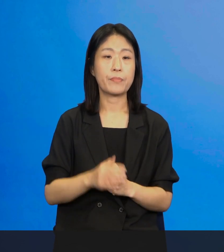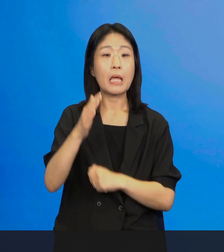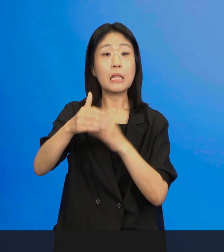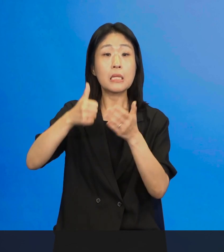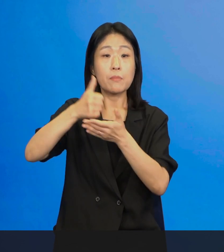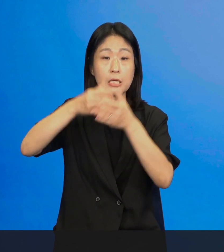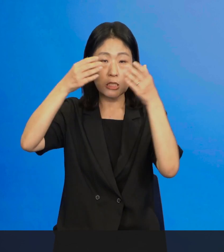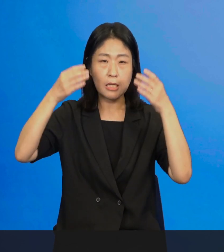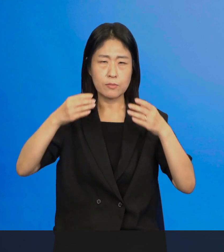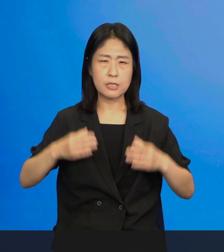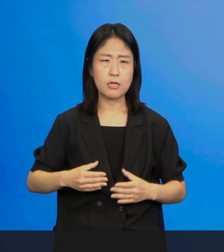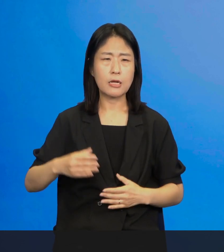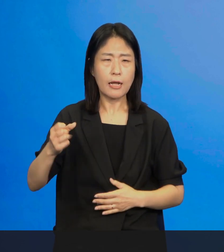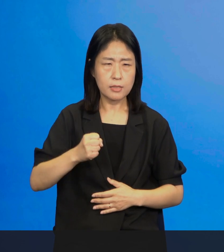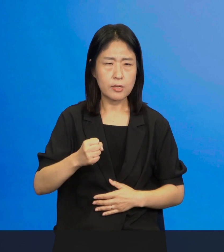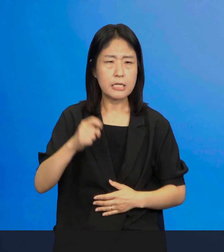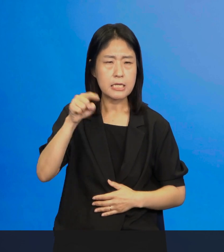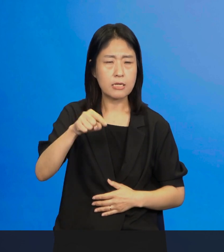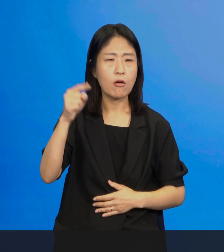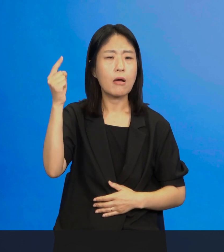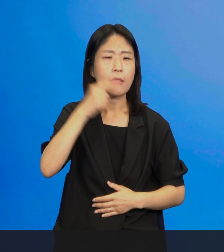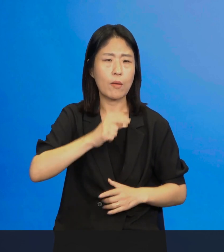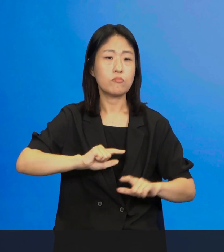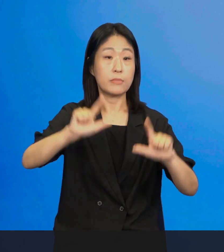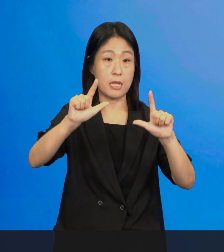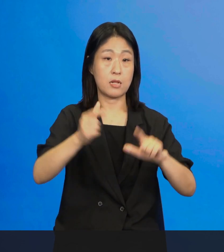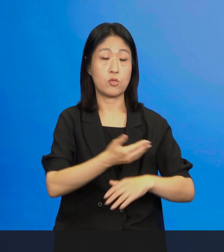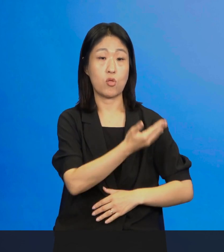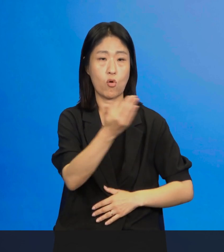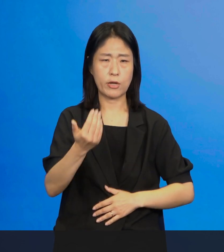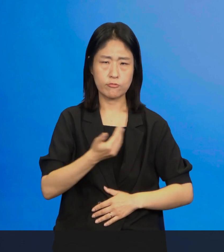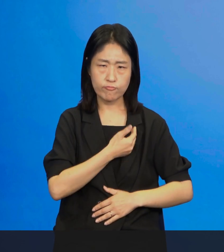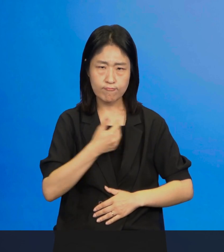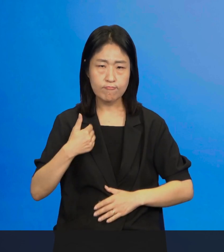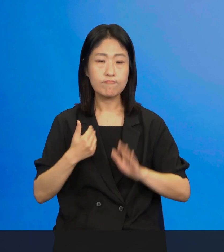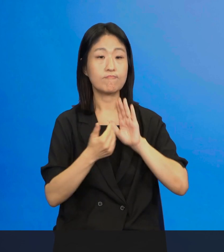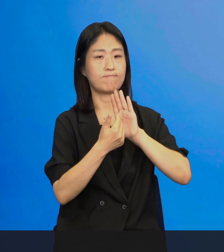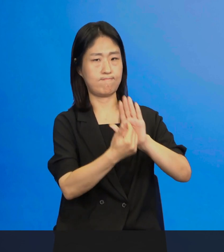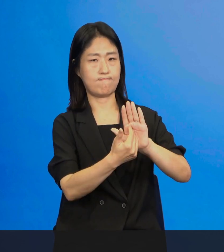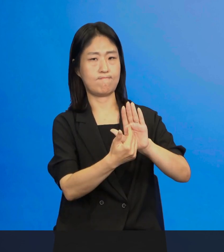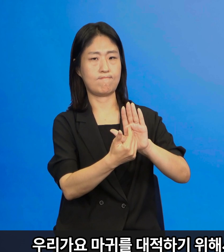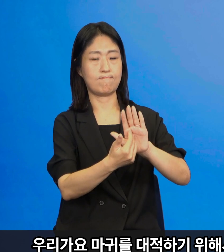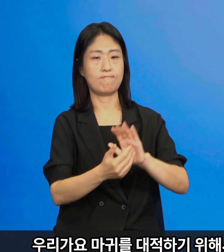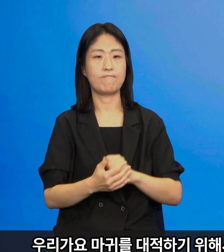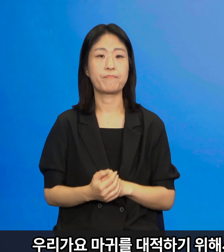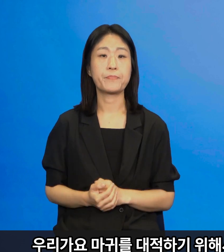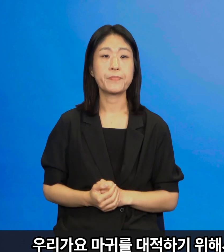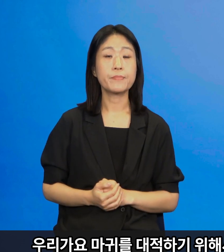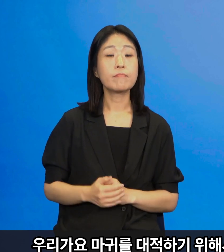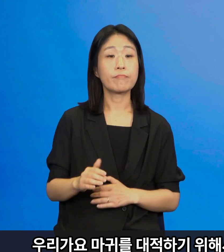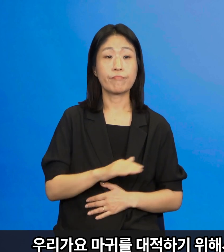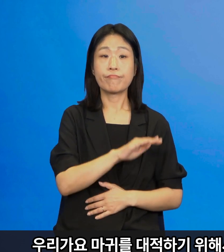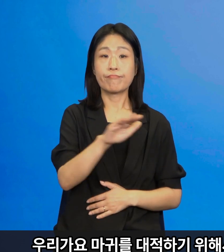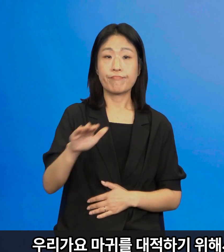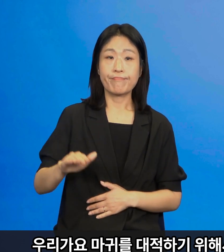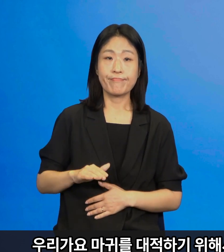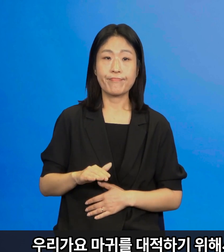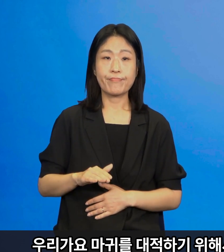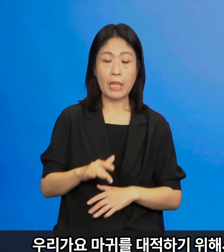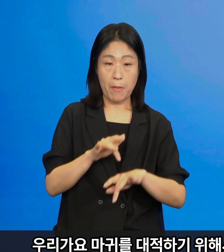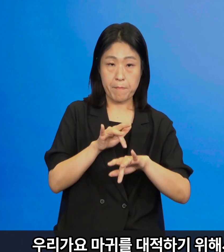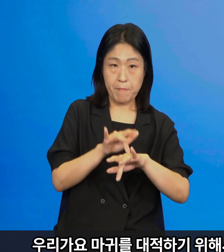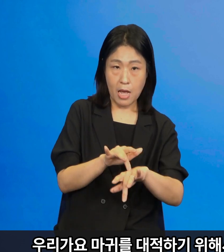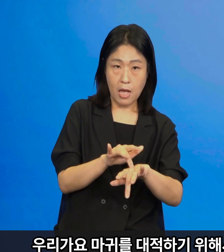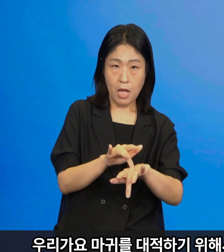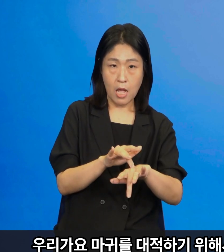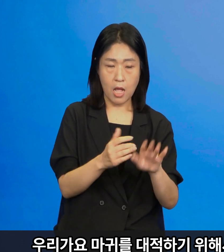그러므로 하나님의 전신갑주를 취하라. 이는 악한 날에 너희가 능히 대적하고. 우리가요, 마귀를 대적하기